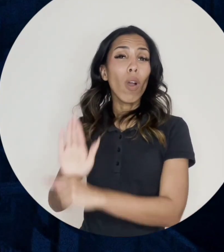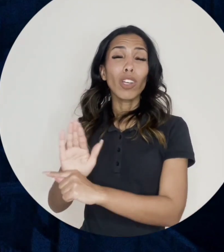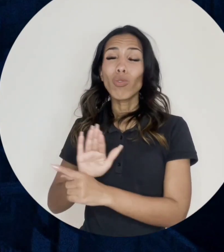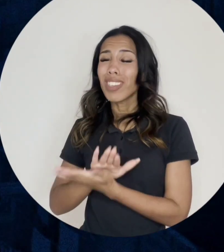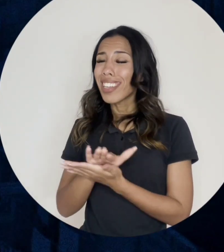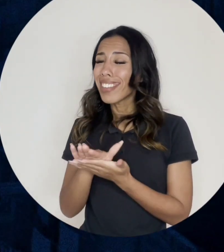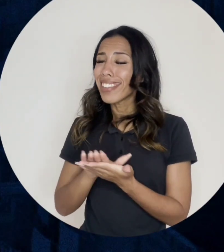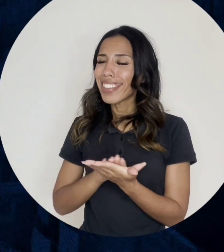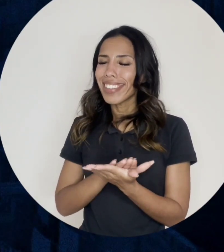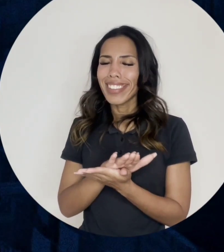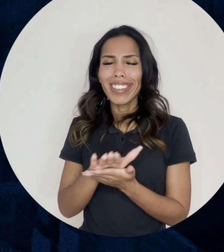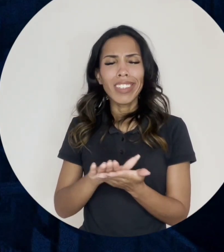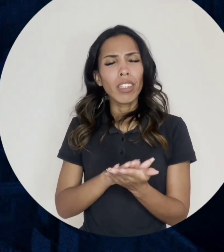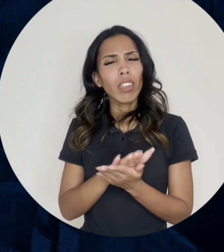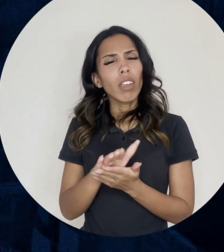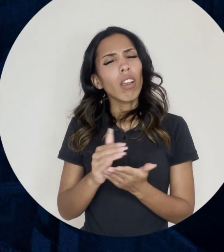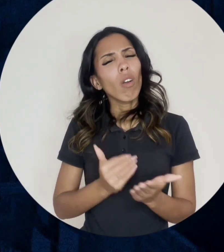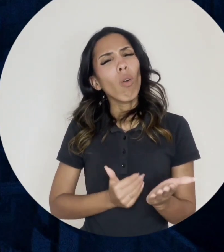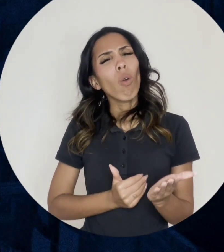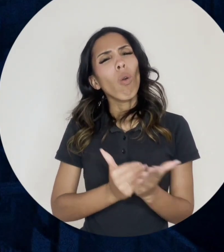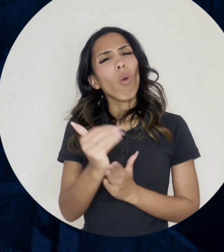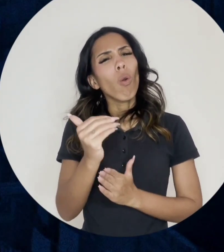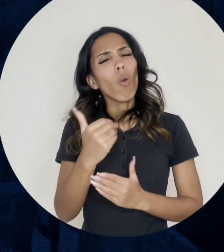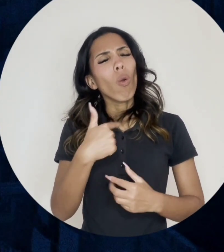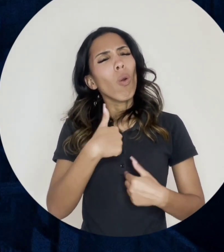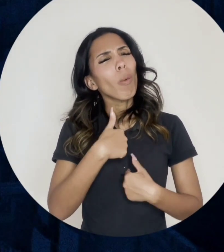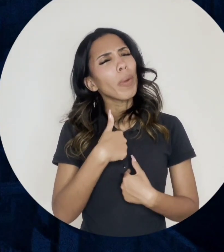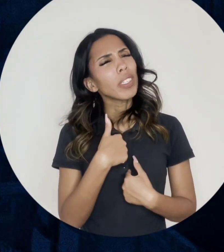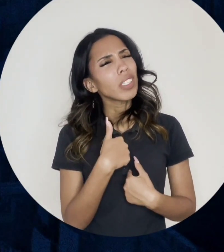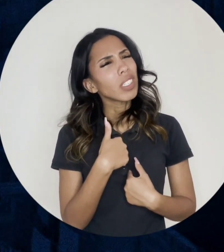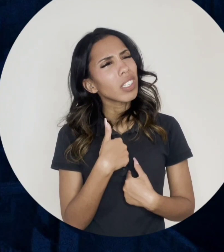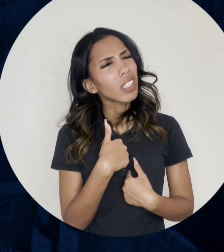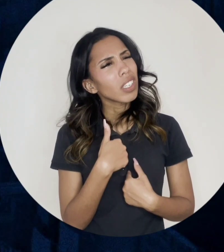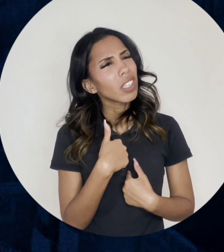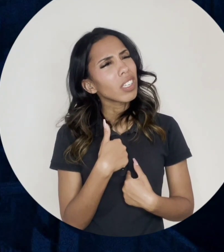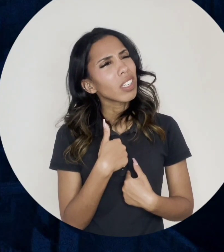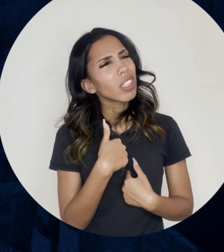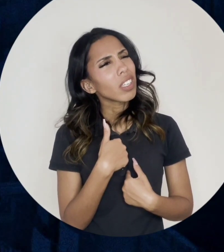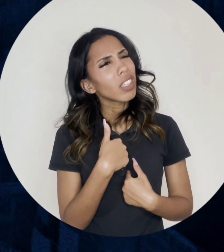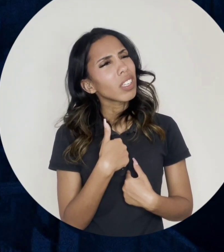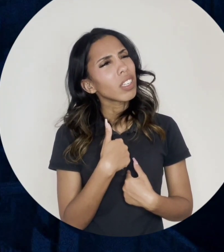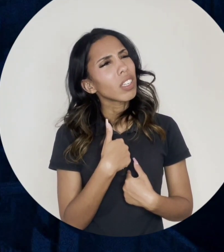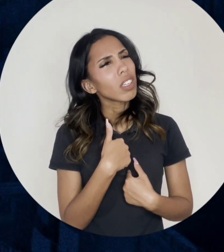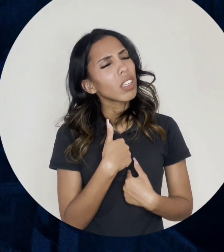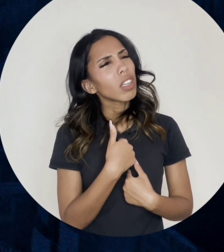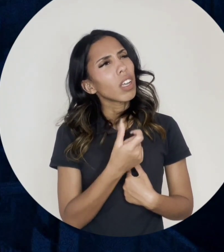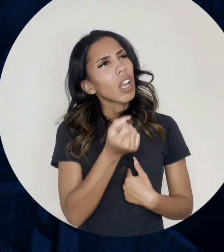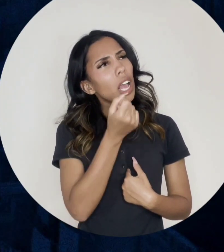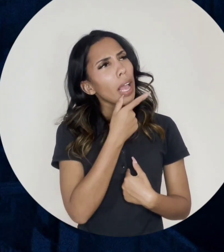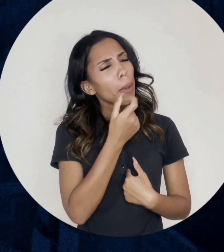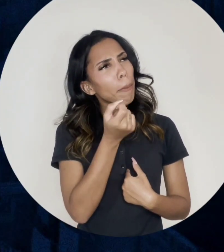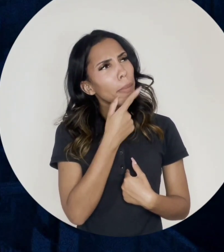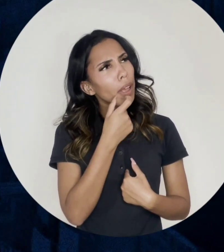eu comecei a ser o gosto no remédio,